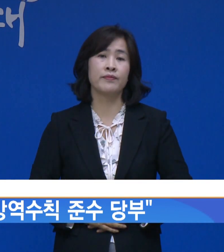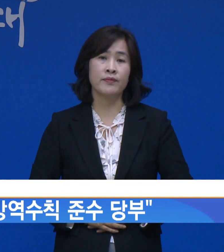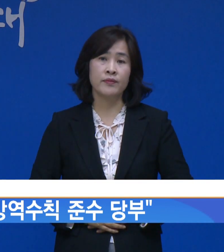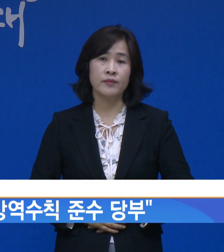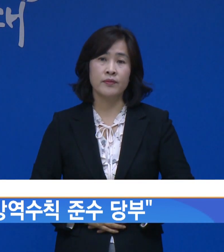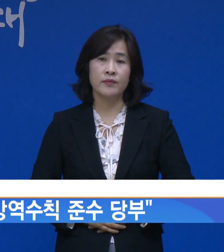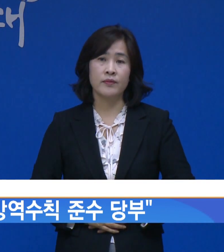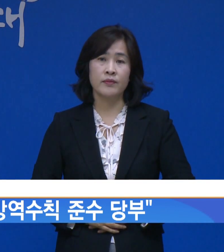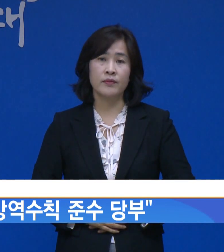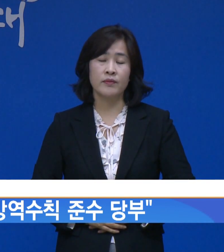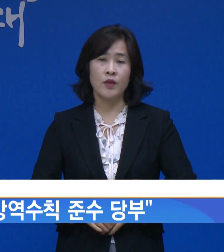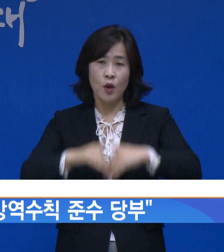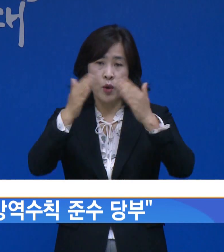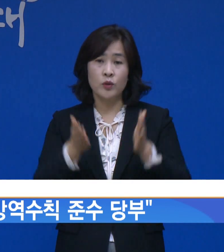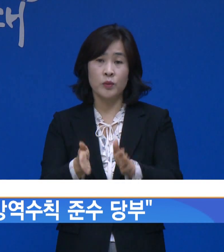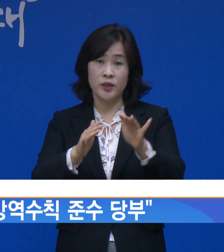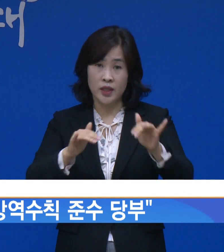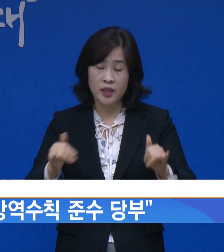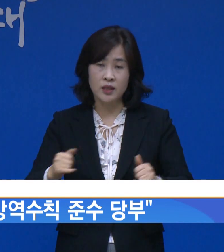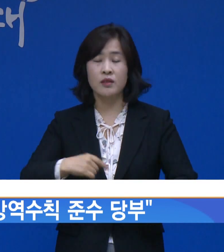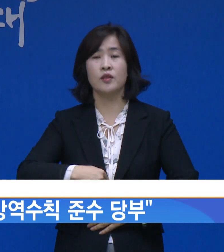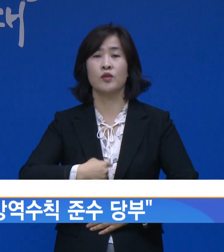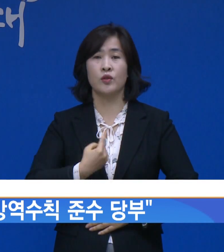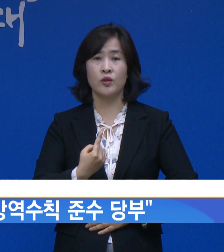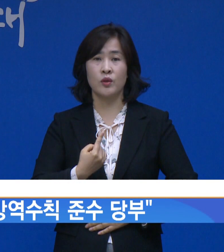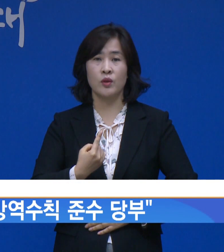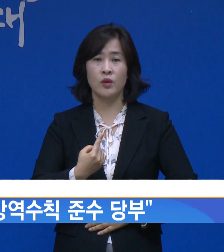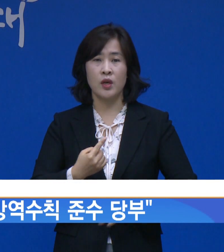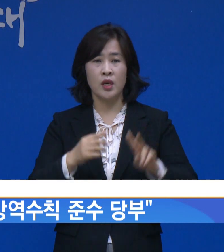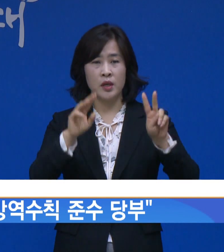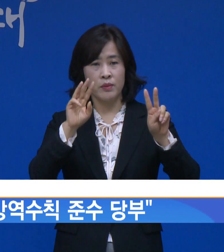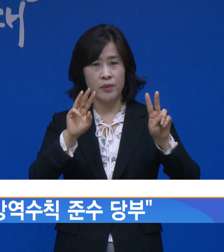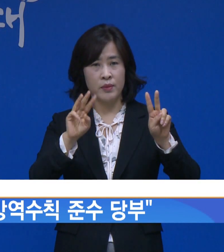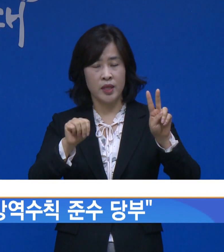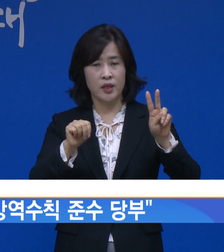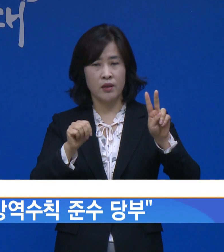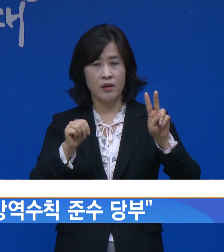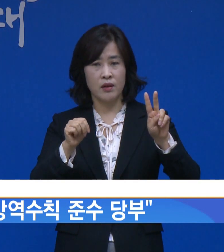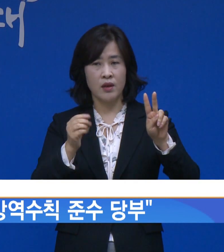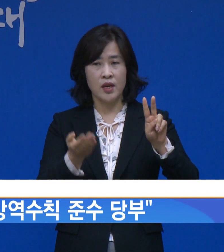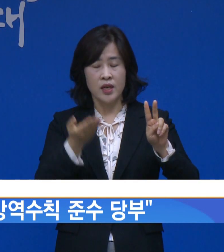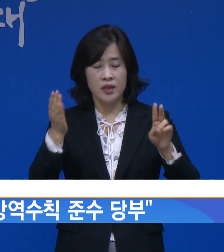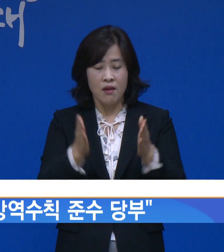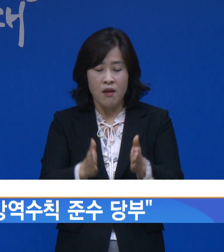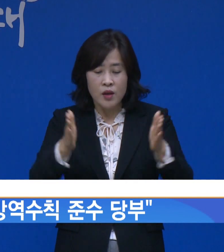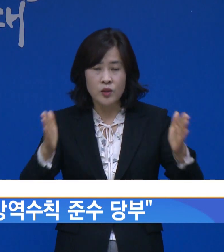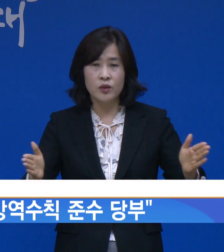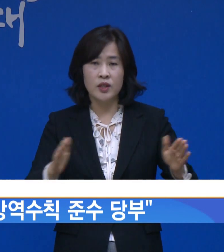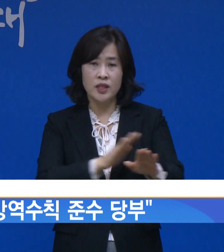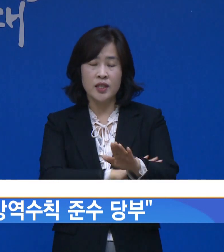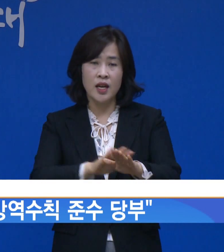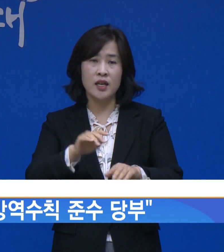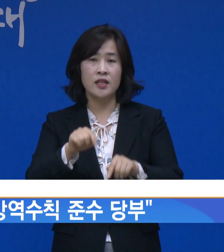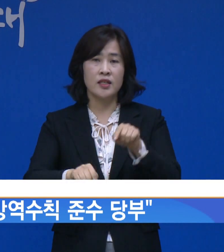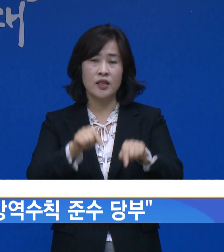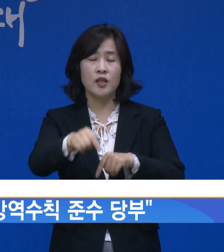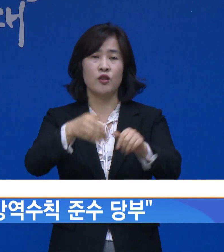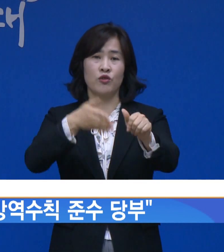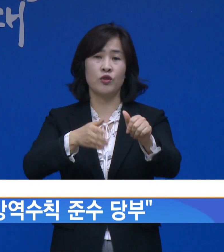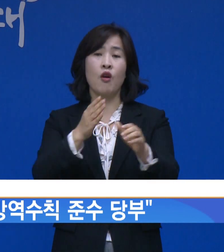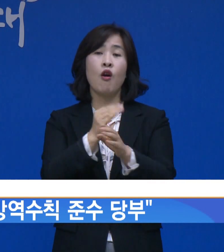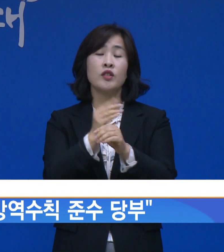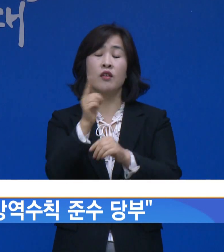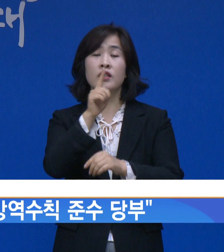됩니다. 모든 도민들께서는 스스로 2m 이상 사회적 거리 두기를 실천해 주시고